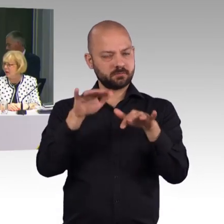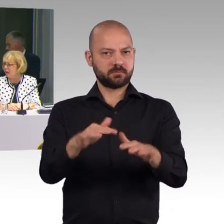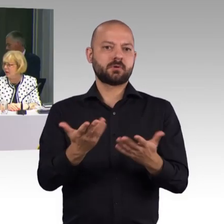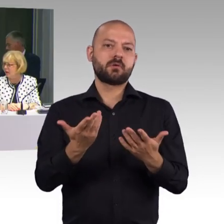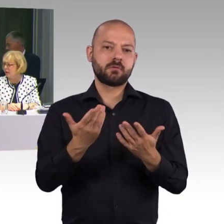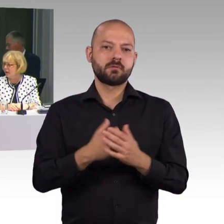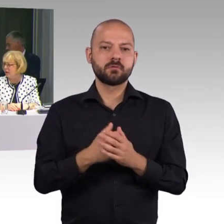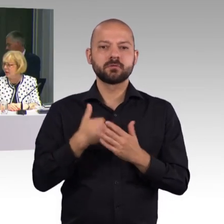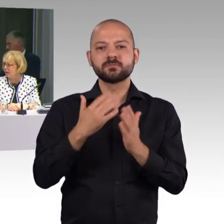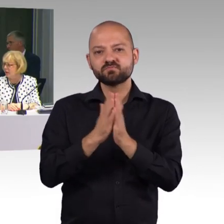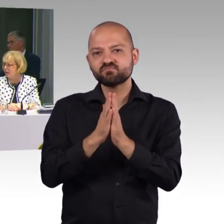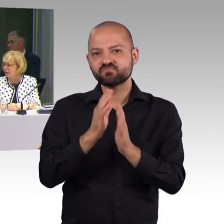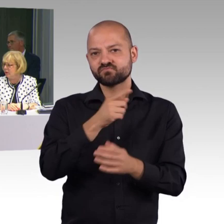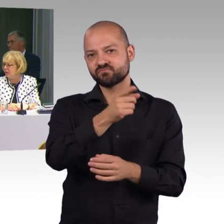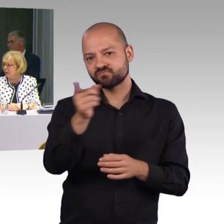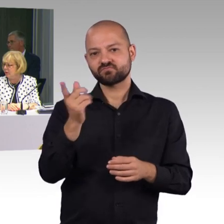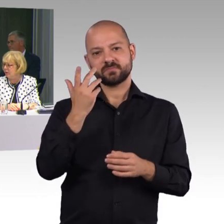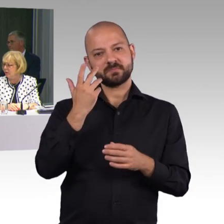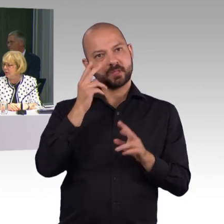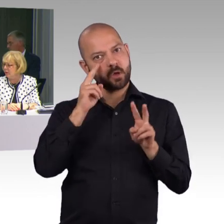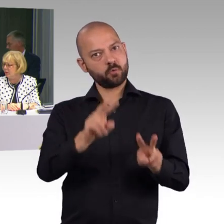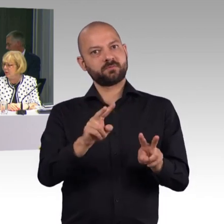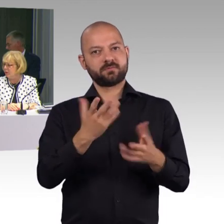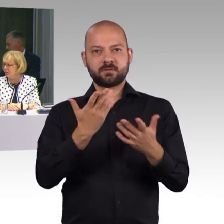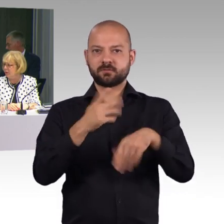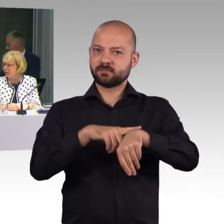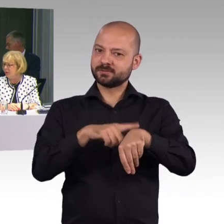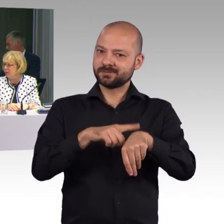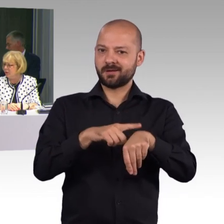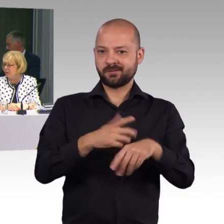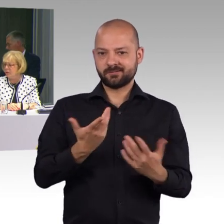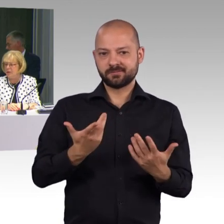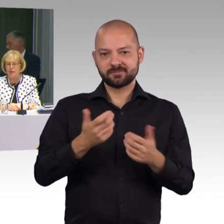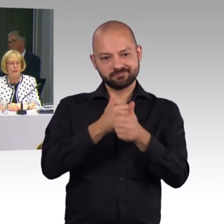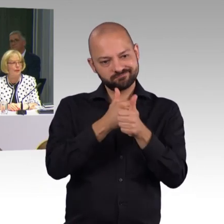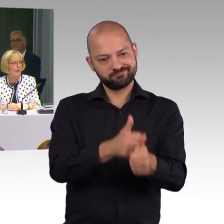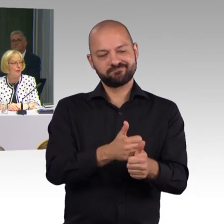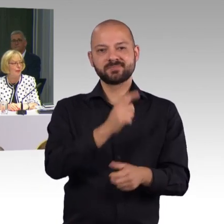Für Zwischenfragen oder Zwischenbemerkungen in der Aussprache